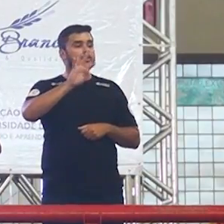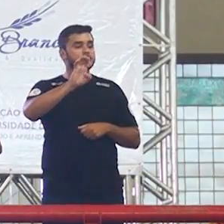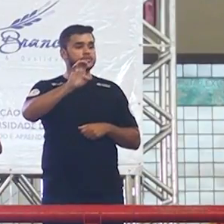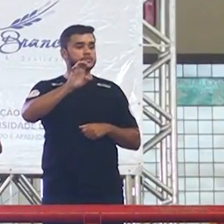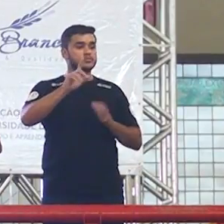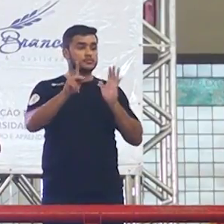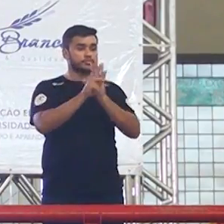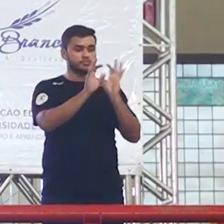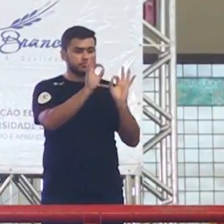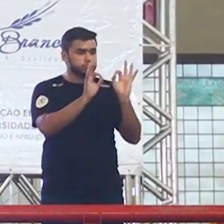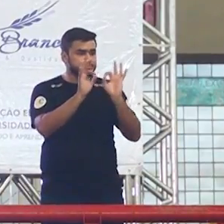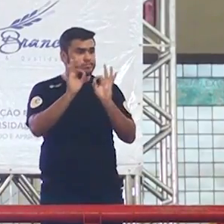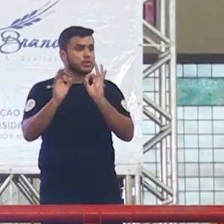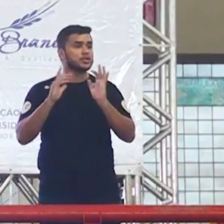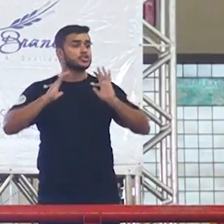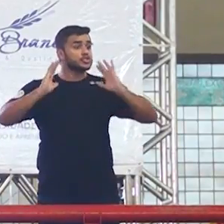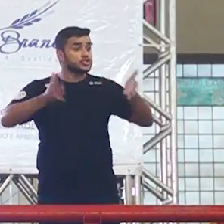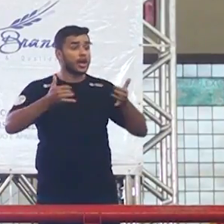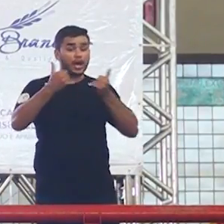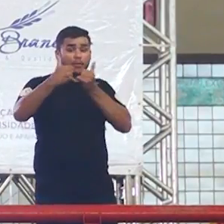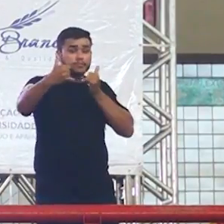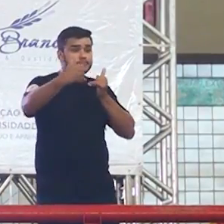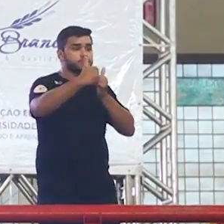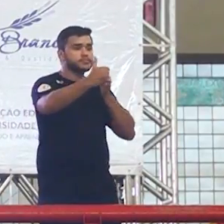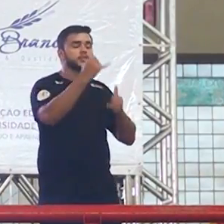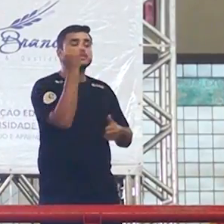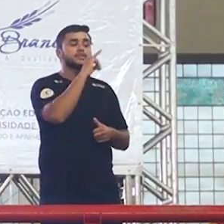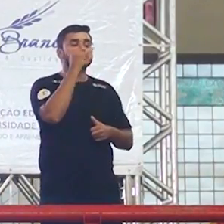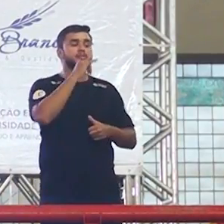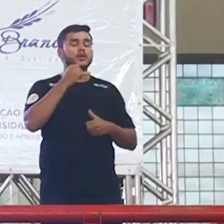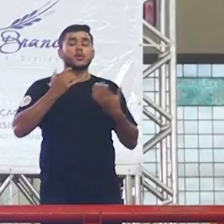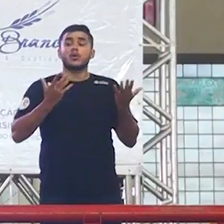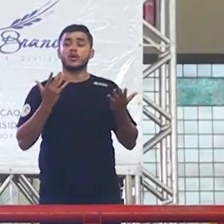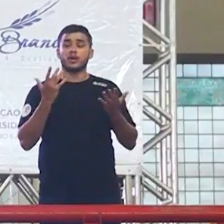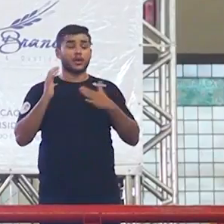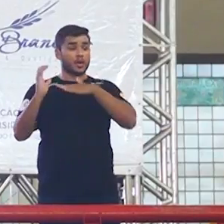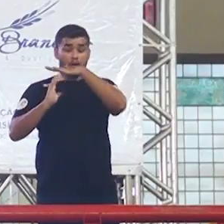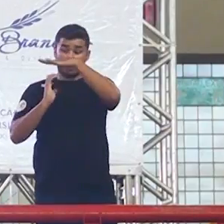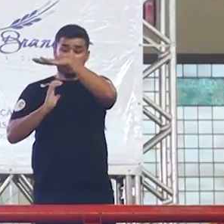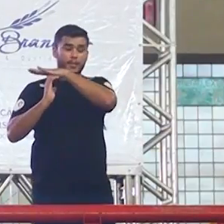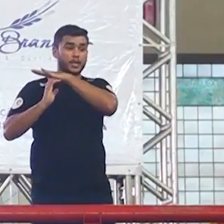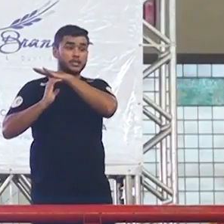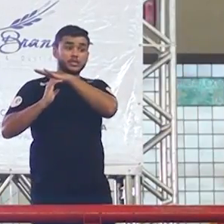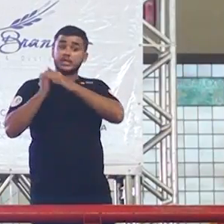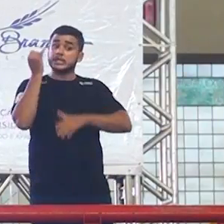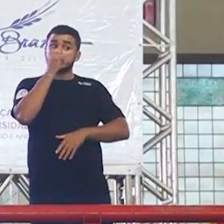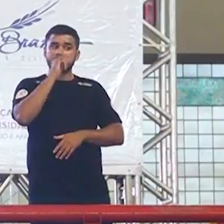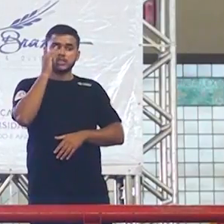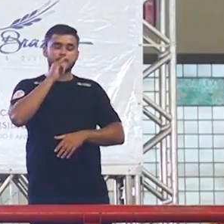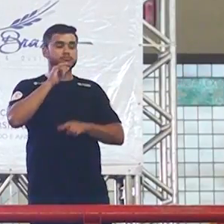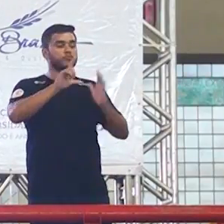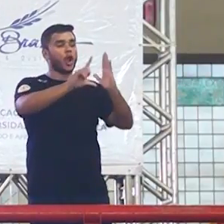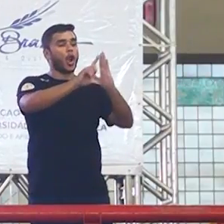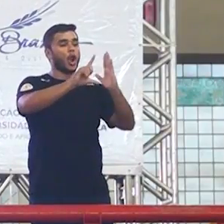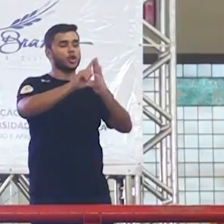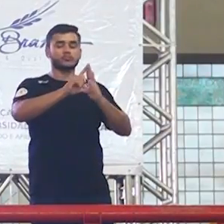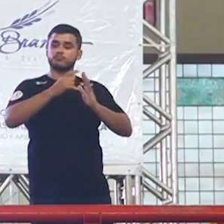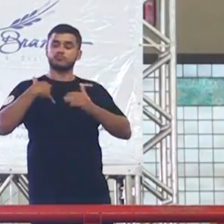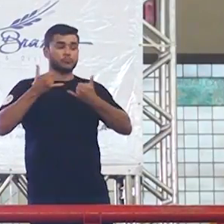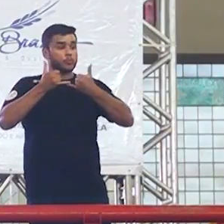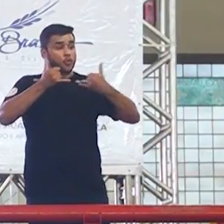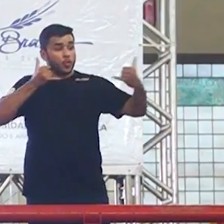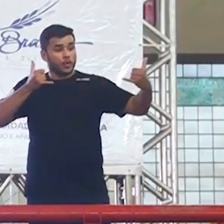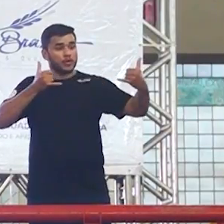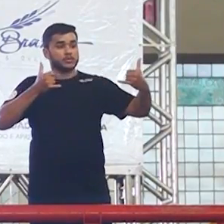elétrons organizados, quanto de corrente vai para a loja? 20 amperes. Cada